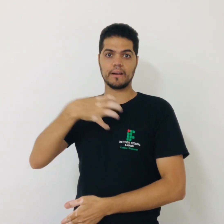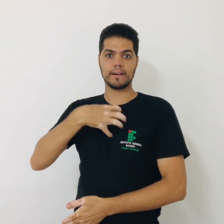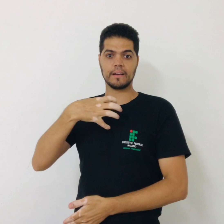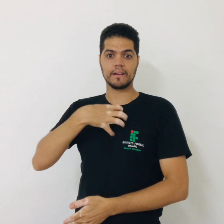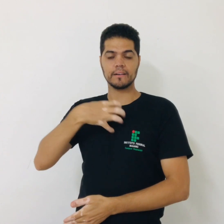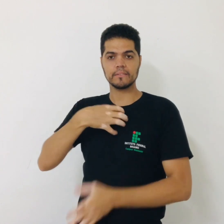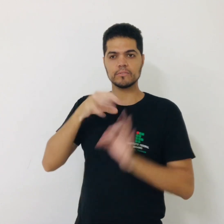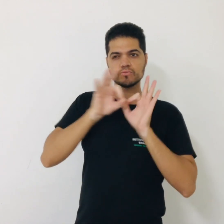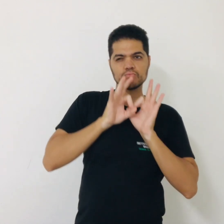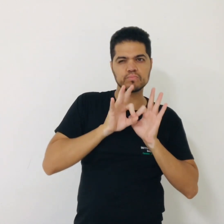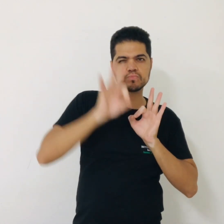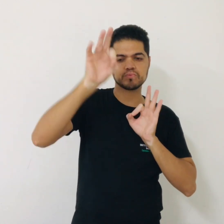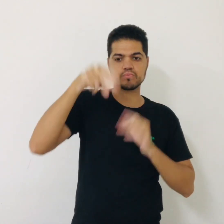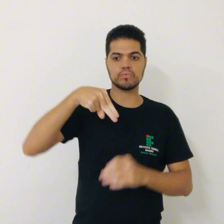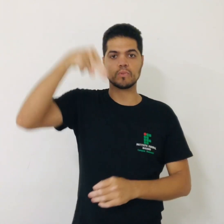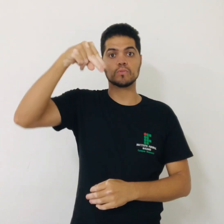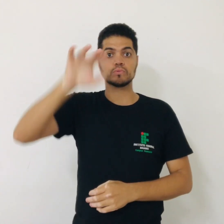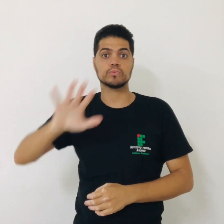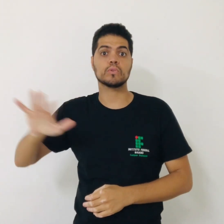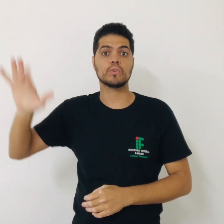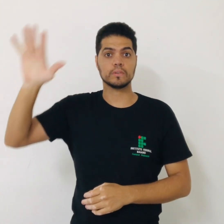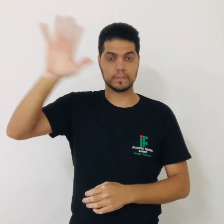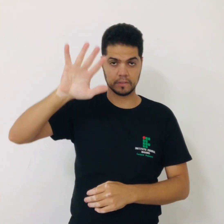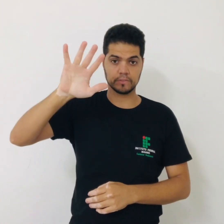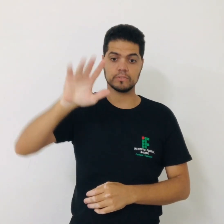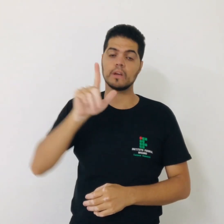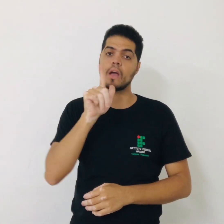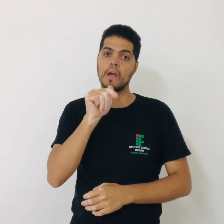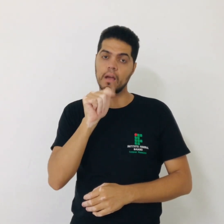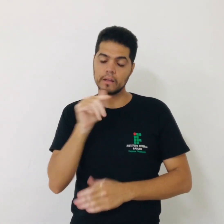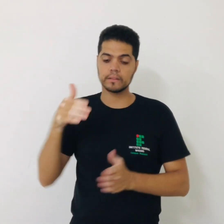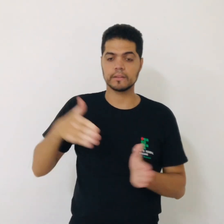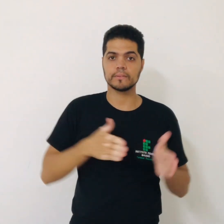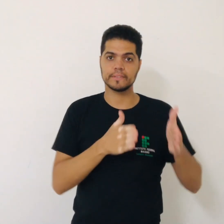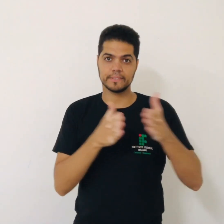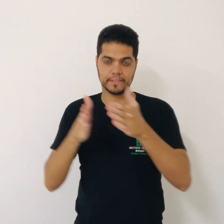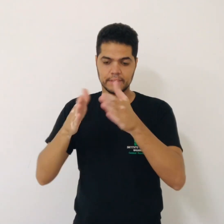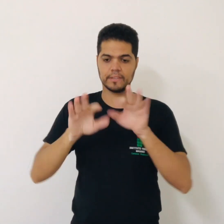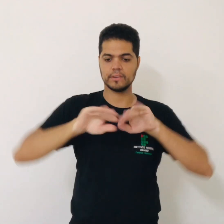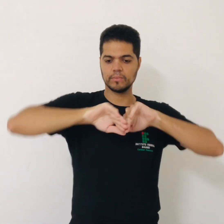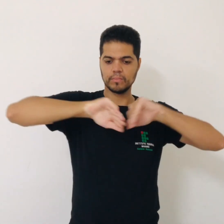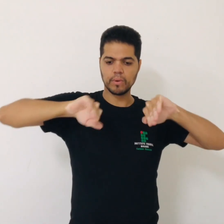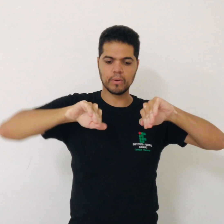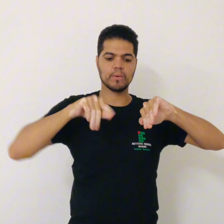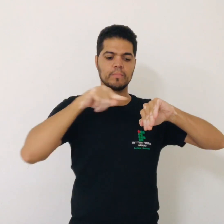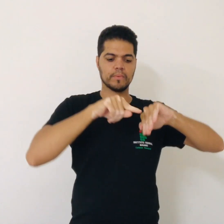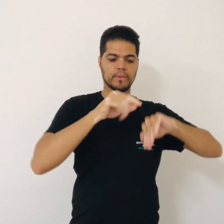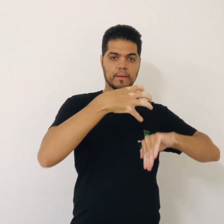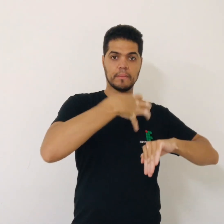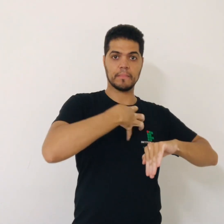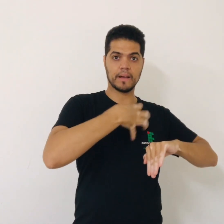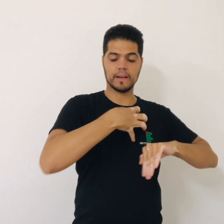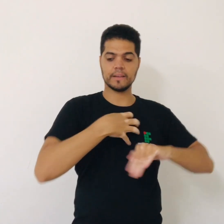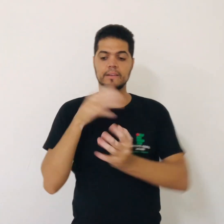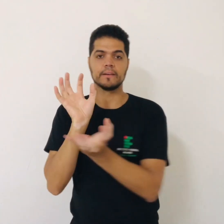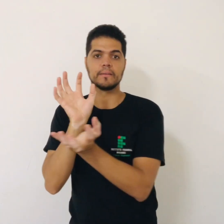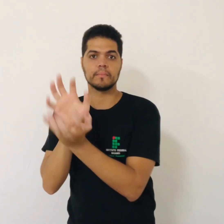depois segue como marco de separação entre os estados de Alagoas e Sergipe, chegando à sua foz no